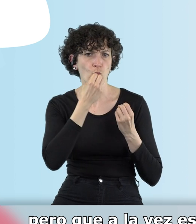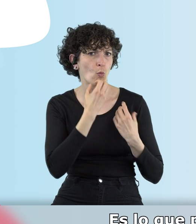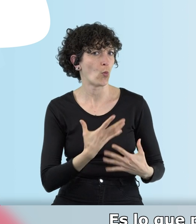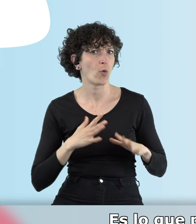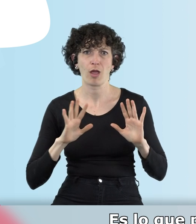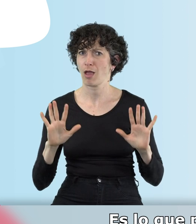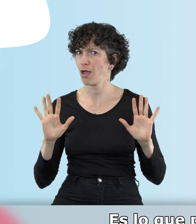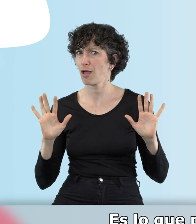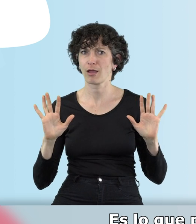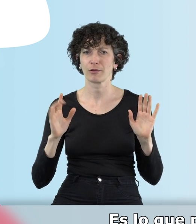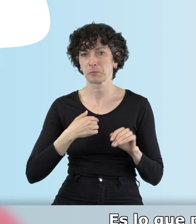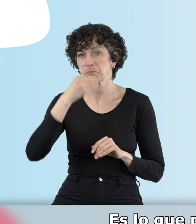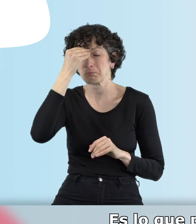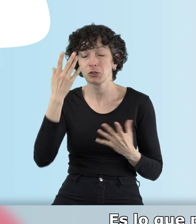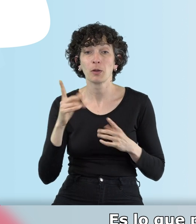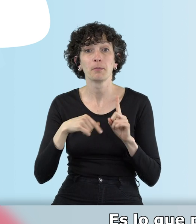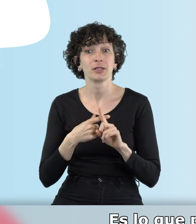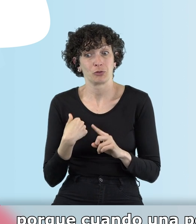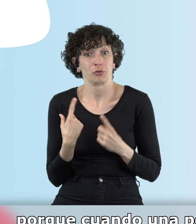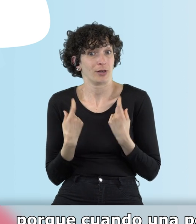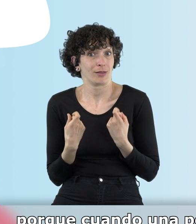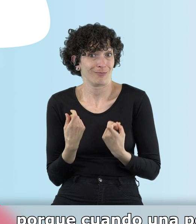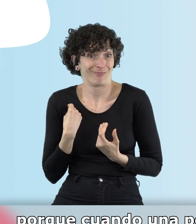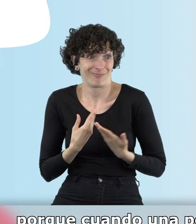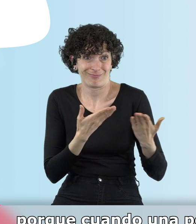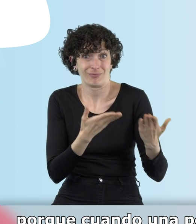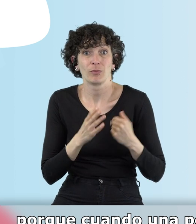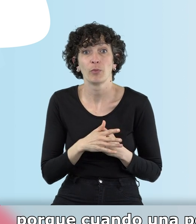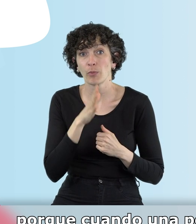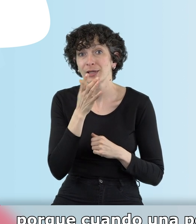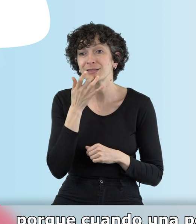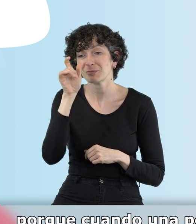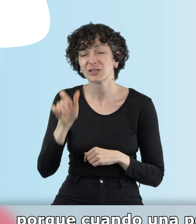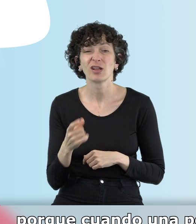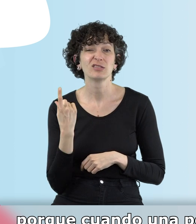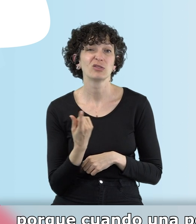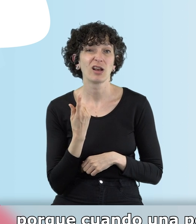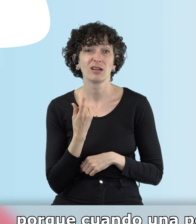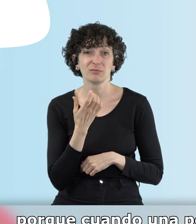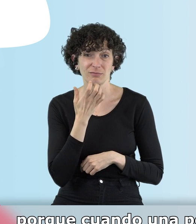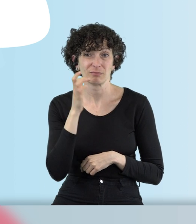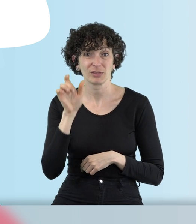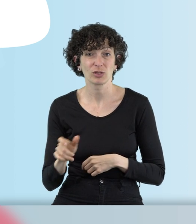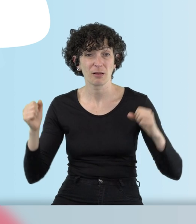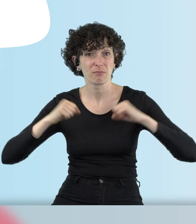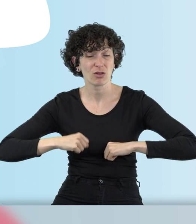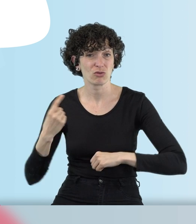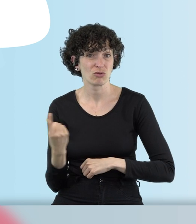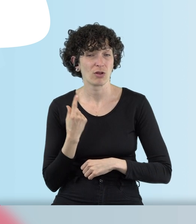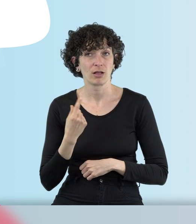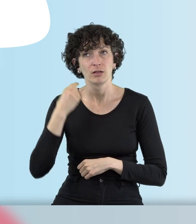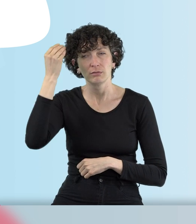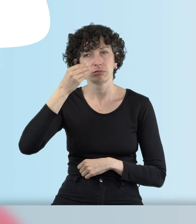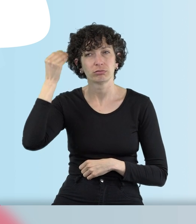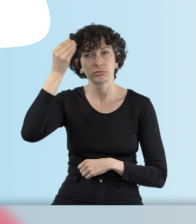bien amueblada y es lo que pienso y es lo que necesitas, ¿no? Porque cuando una persona está sola, una persona mayor, la